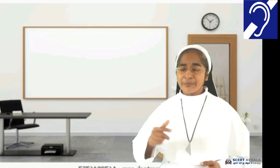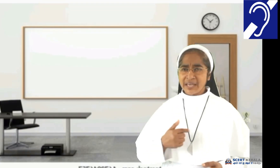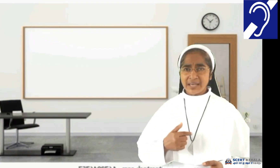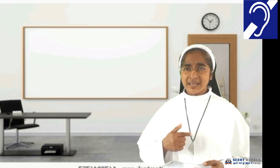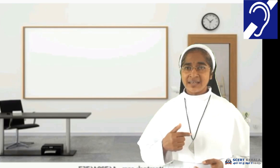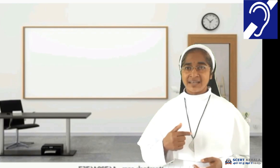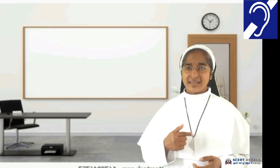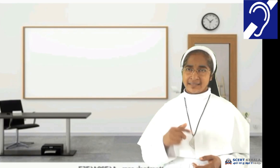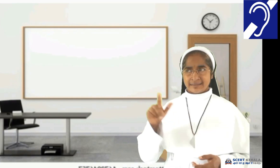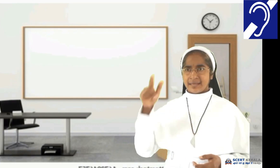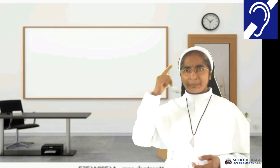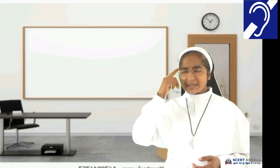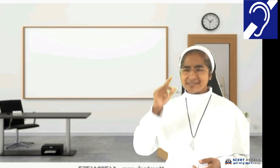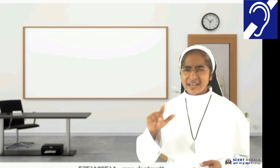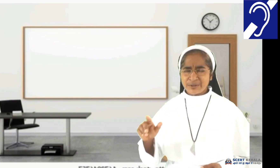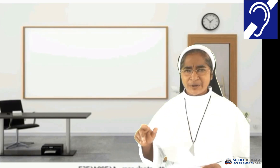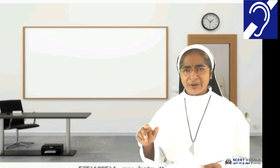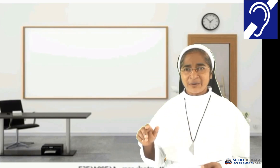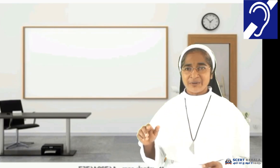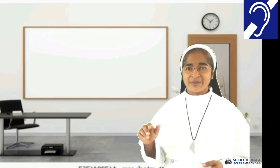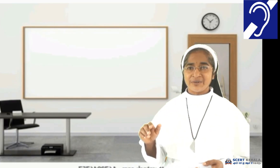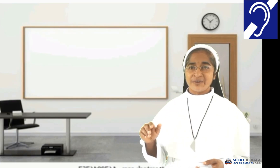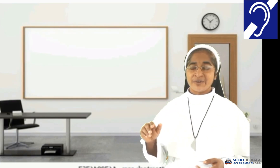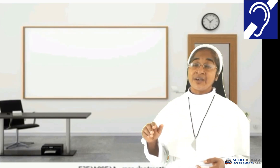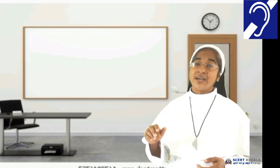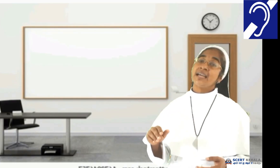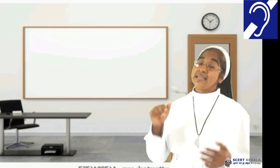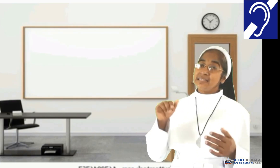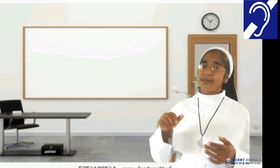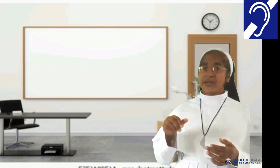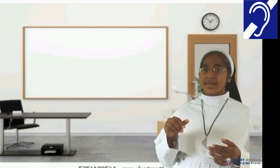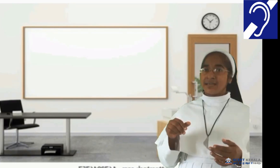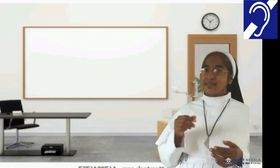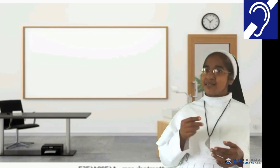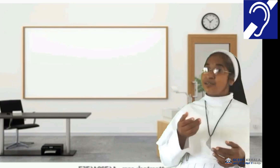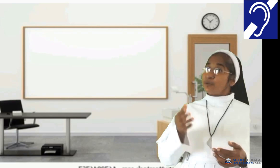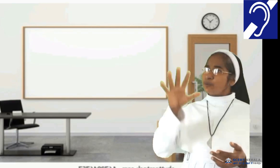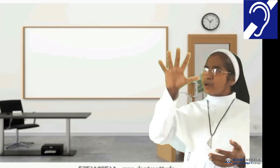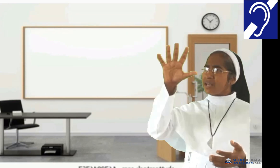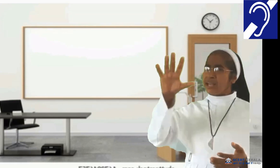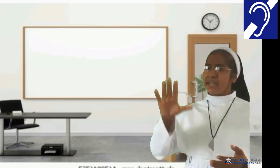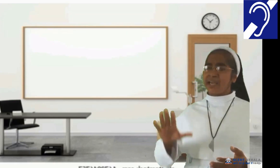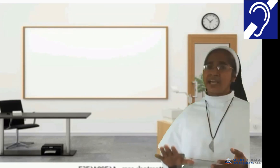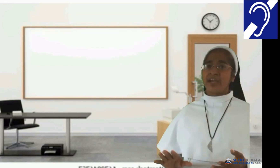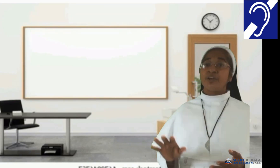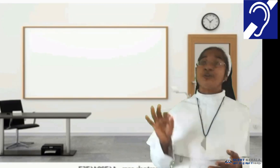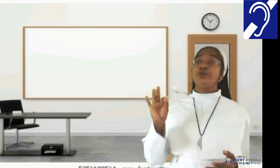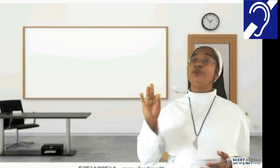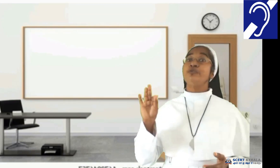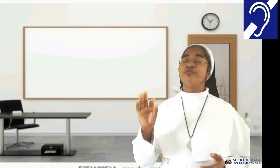മീ? നിങ്ങൾക്ക് മനസ്സിലാവുന്നുണ്ടോ? ഇന്ന് നമ്മള് കുറേ ന്യൂ